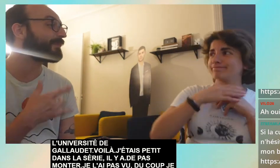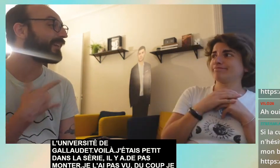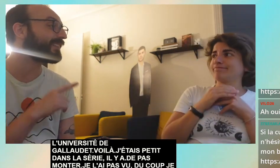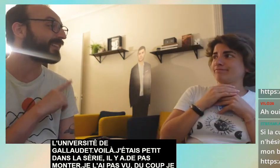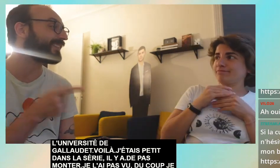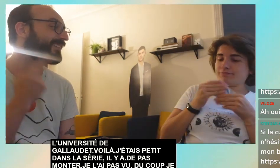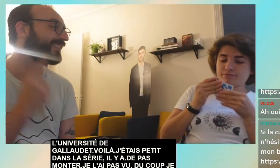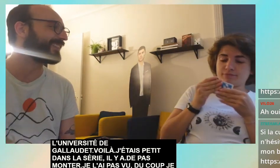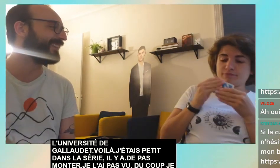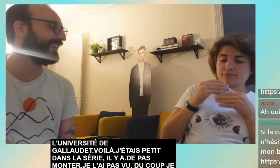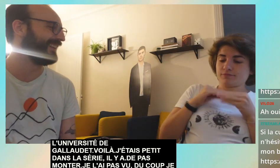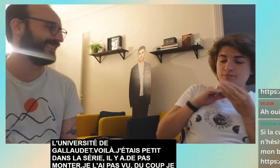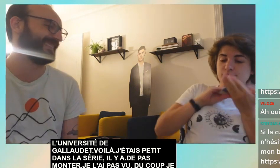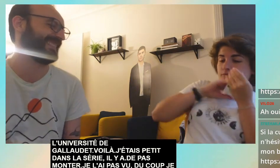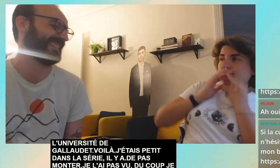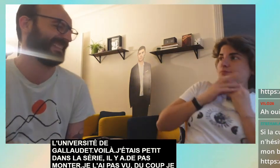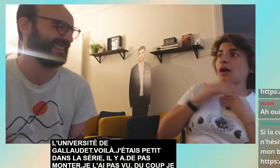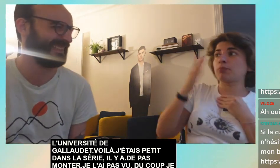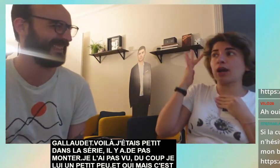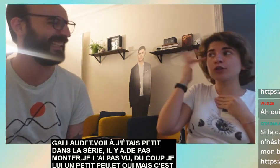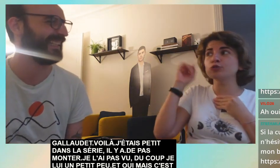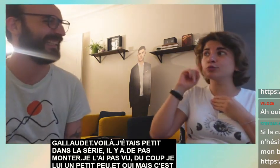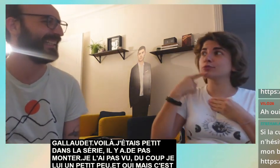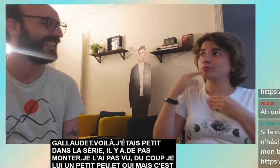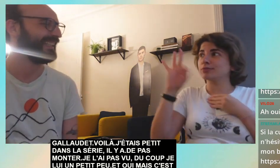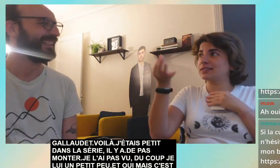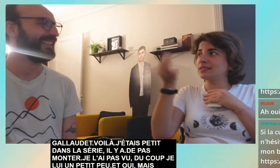pas intéressant. Hein. Là, pour la culture aussi.